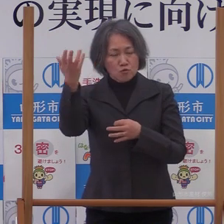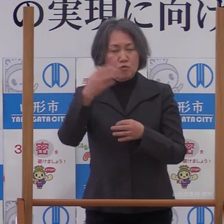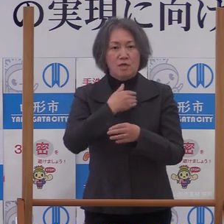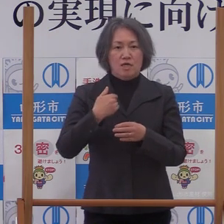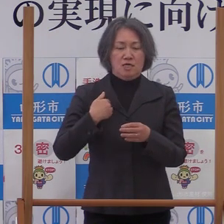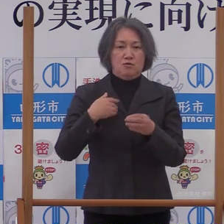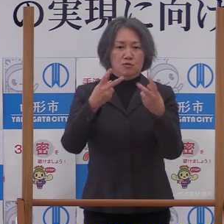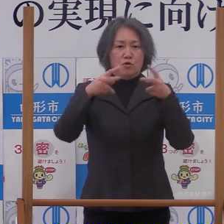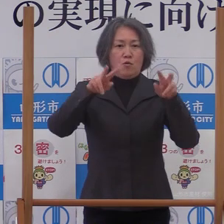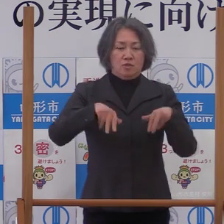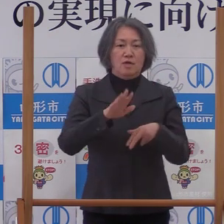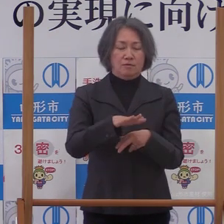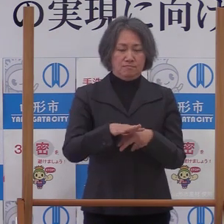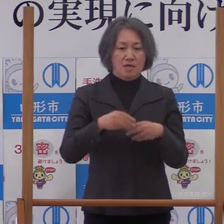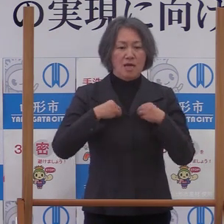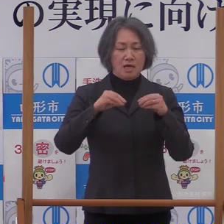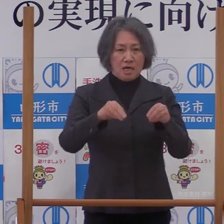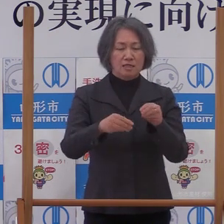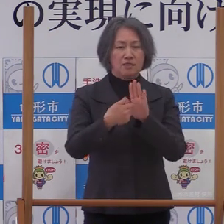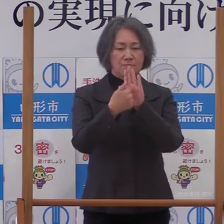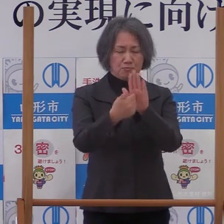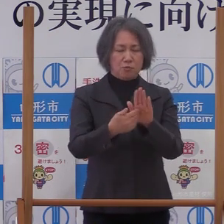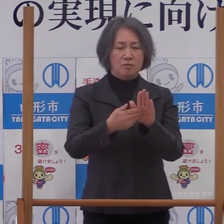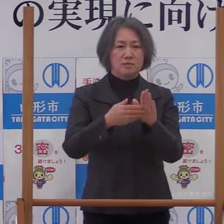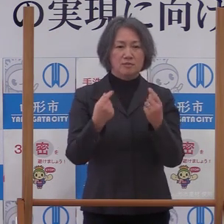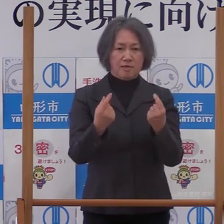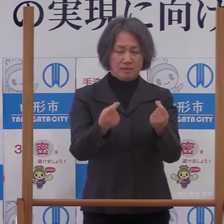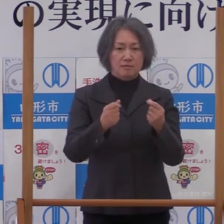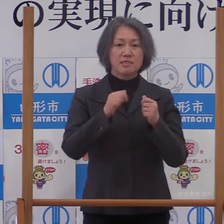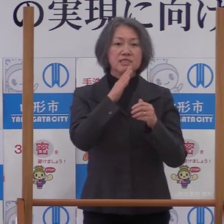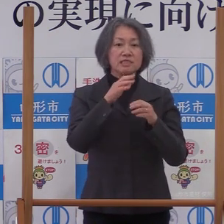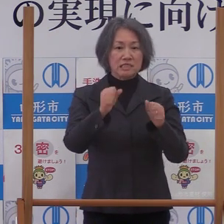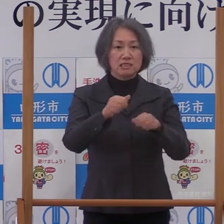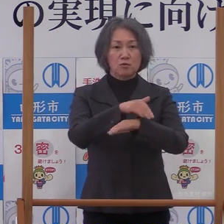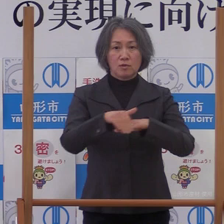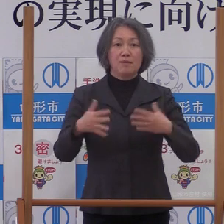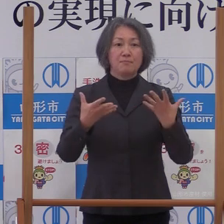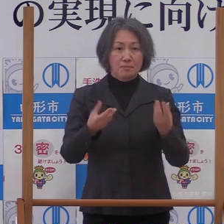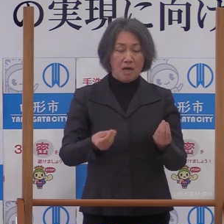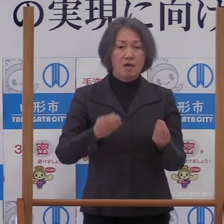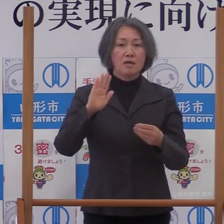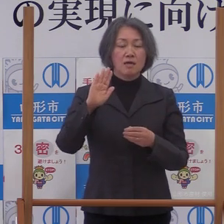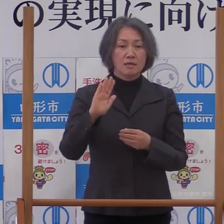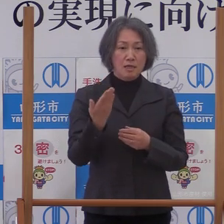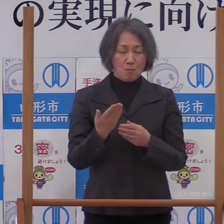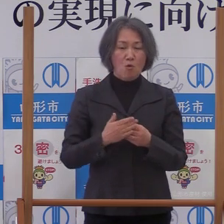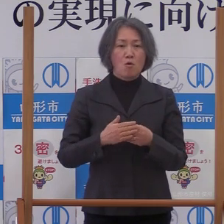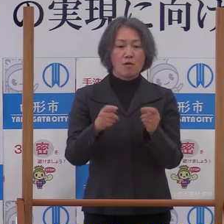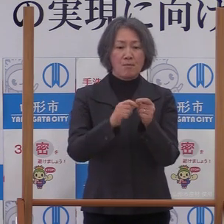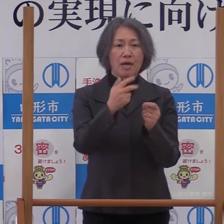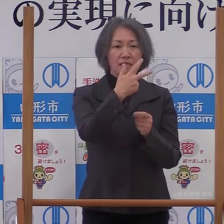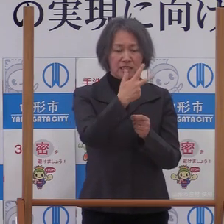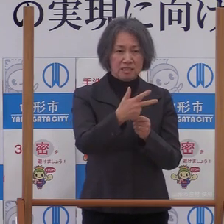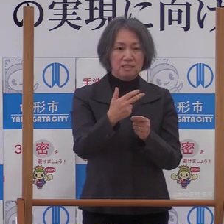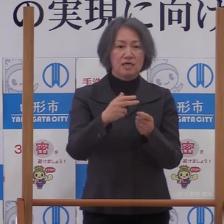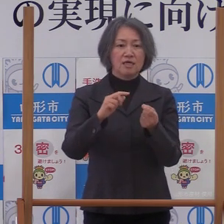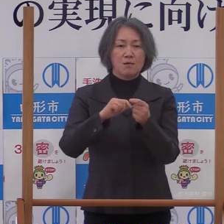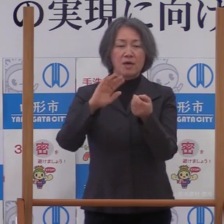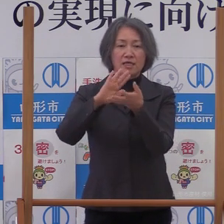対策を実施した上での開催を予定しておりました。一方、山形市を含めた県内における昨今